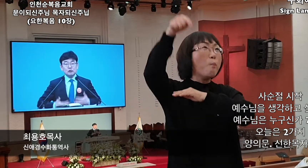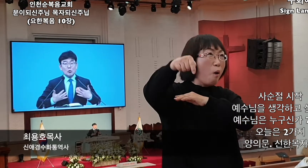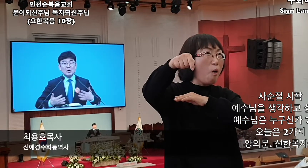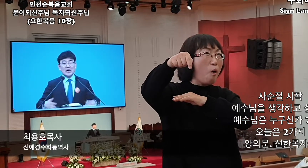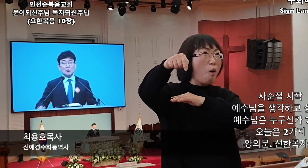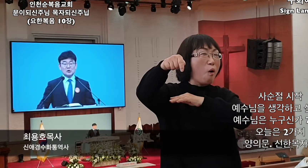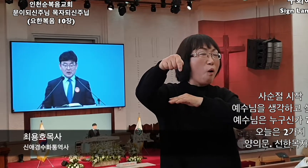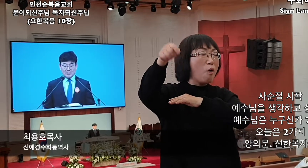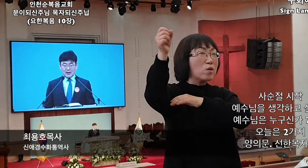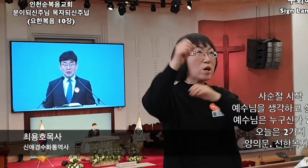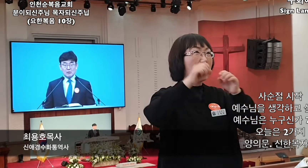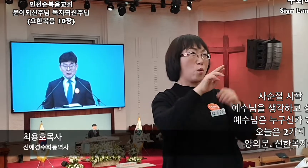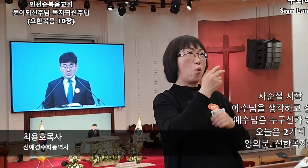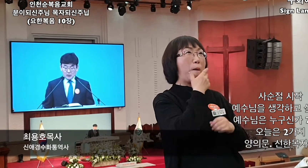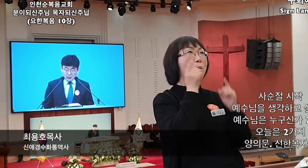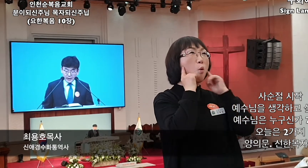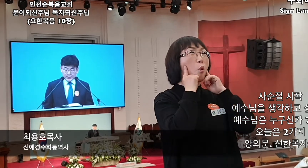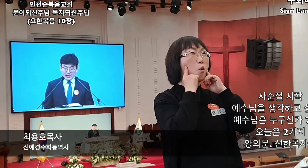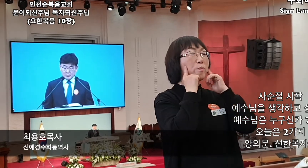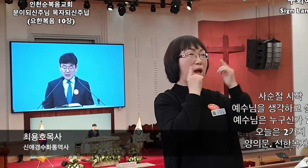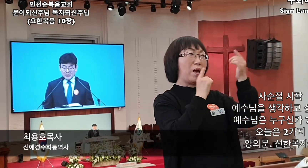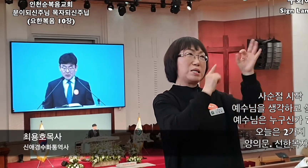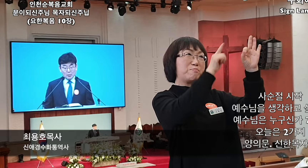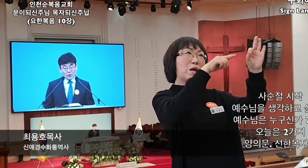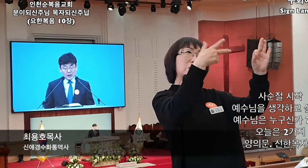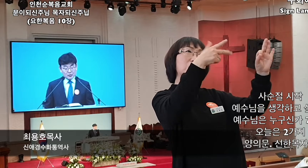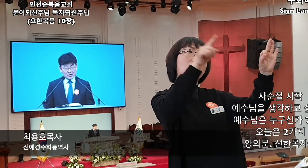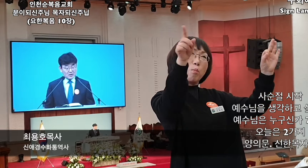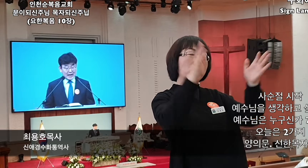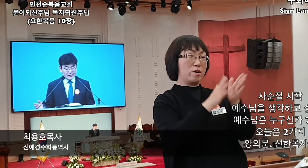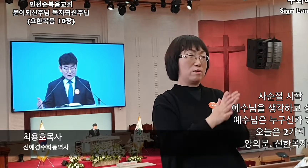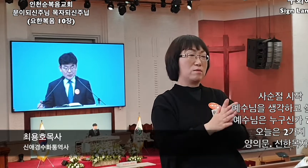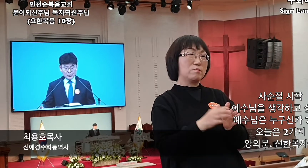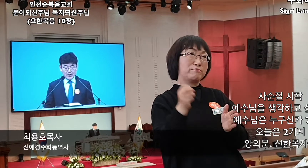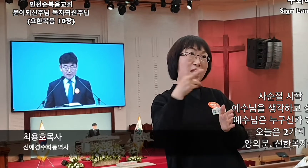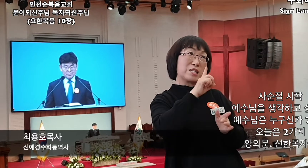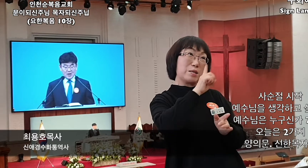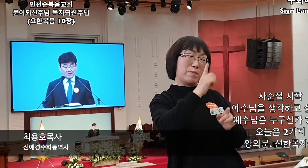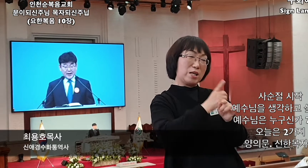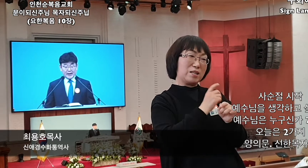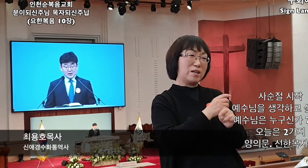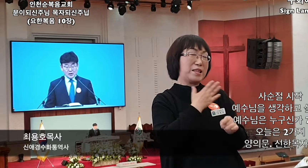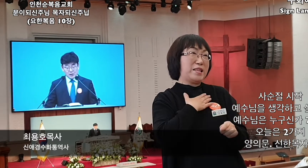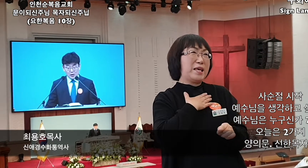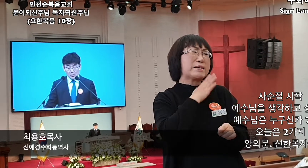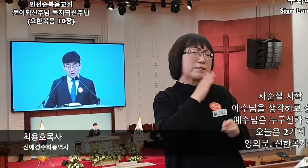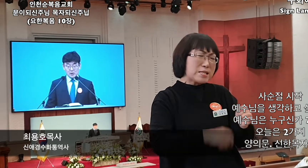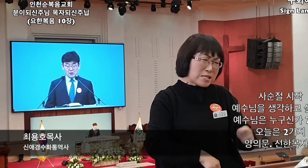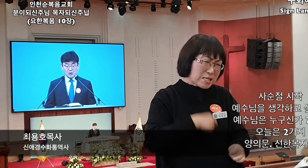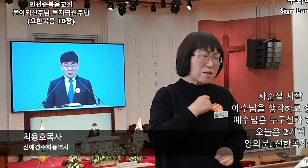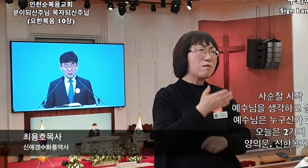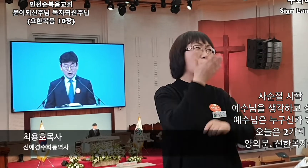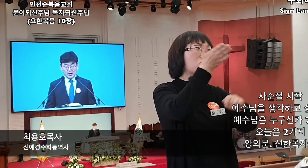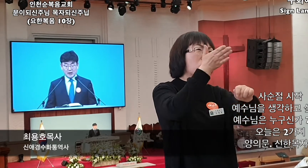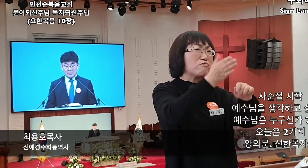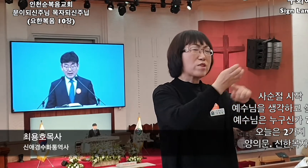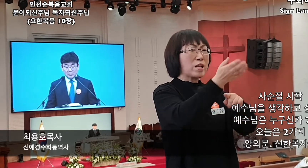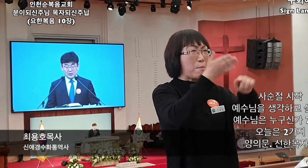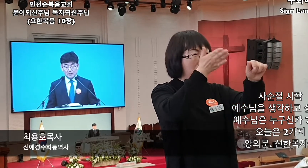뭐가 훅 올라오셨나 봐요. 이렇게 얘기하십니다. 그러므로 예수께서 다시 이르시되 내가 진실로